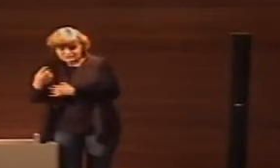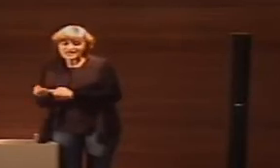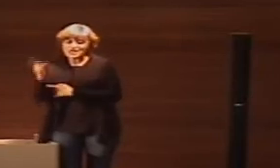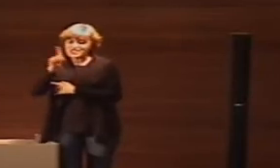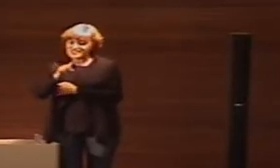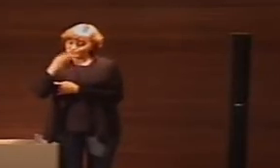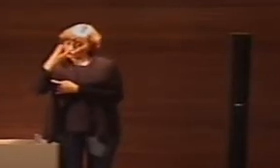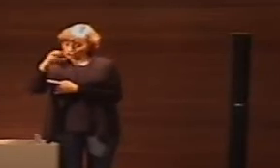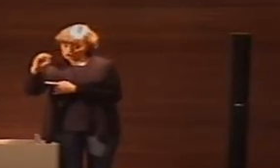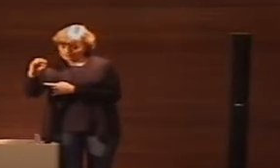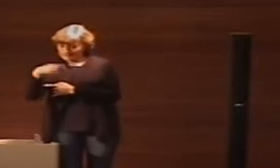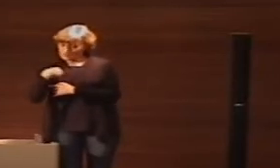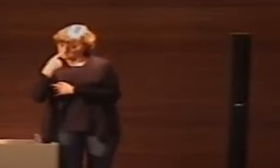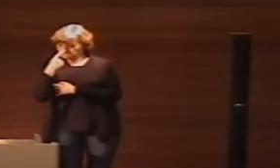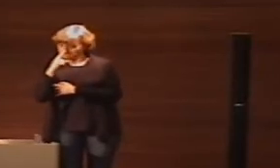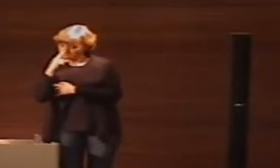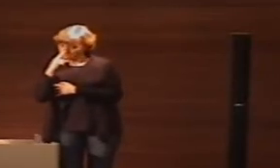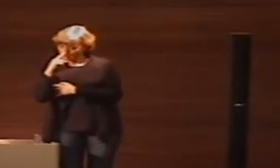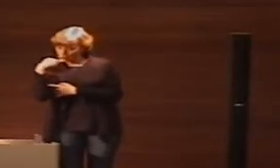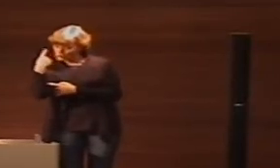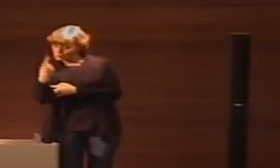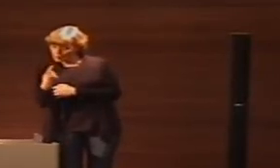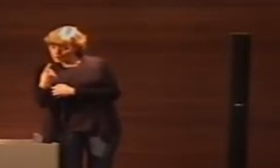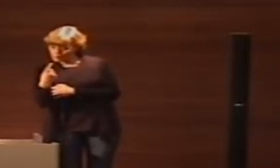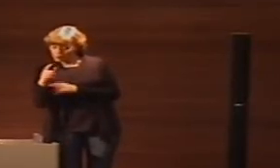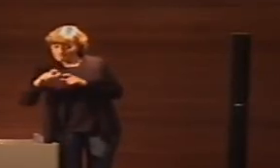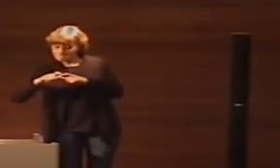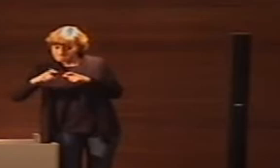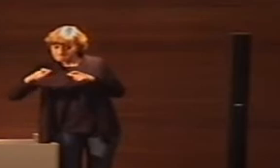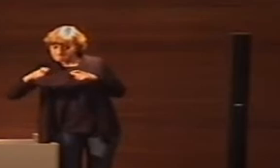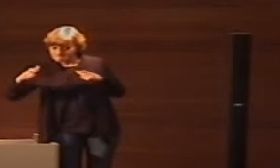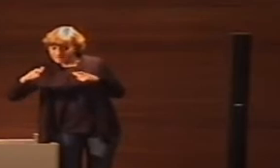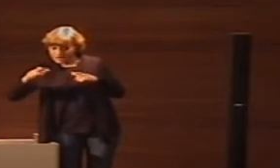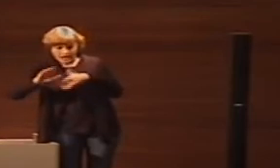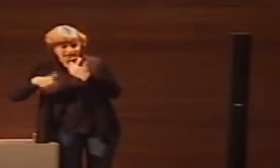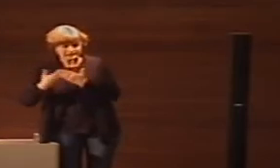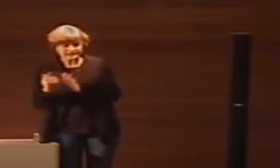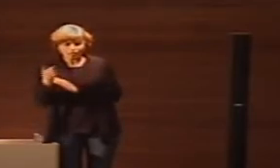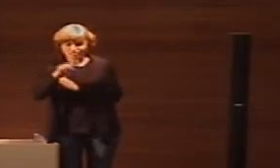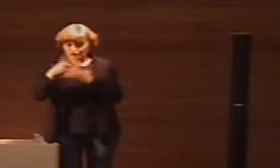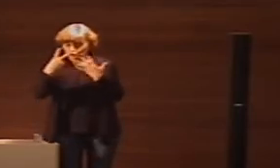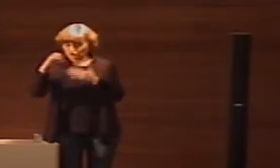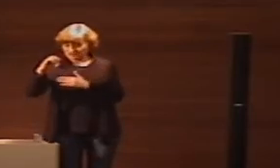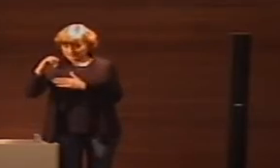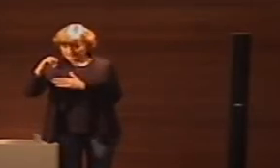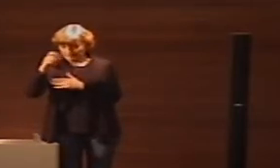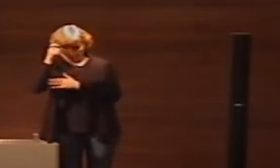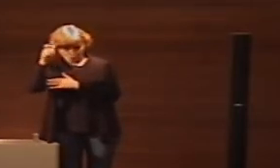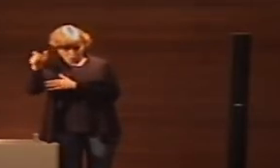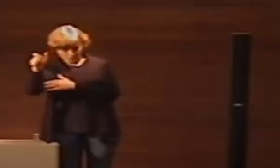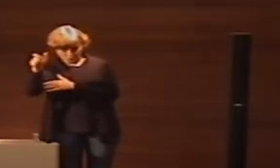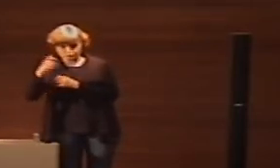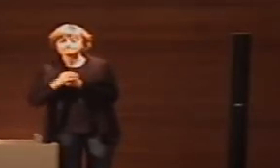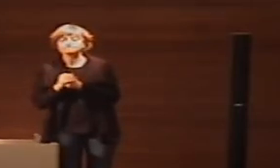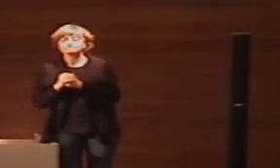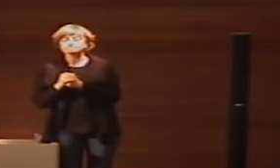el año que viene mínimo se llegará a 170 o algo así. En Baleares también hay una apuesta